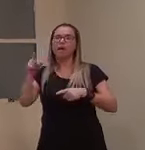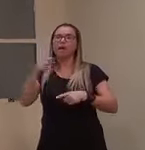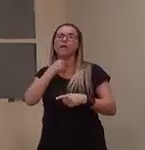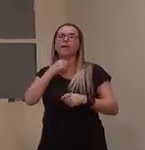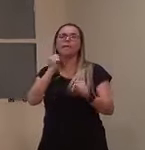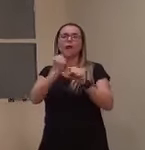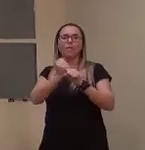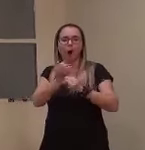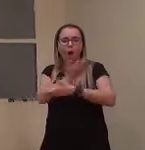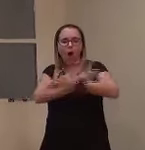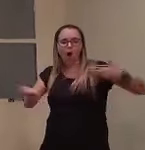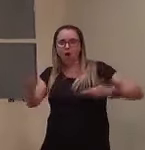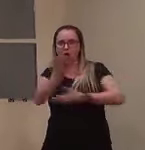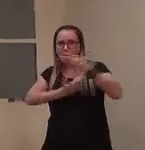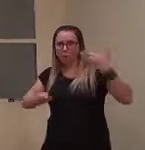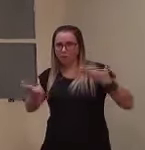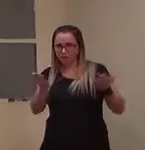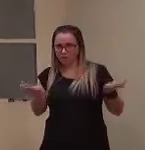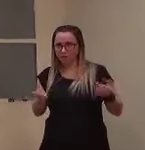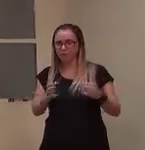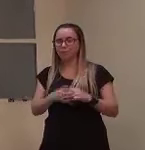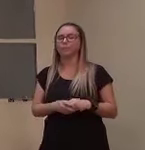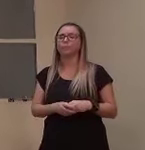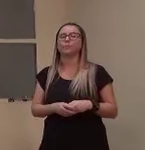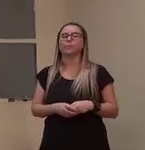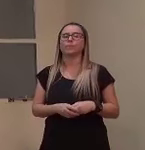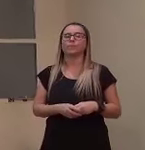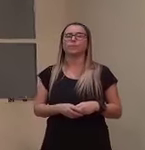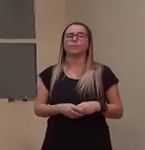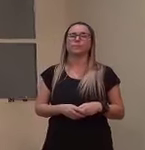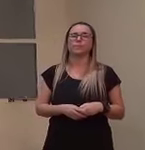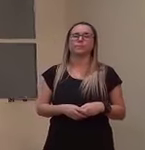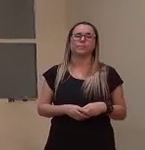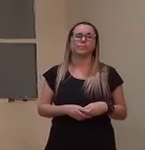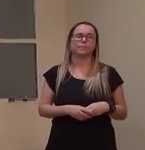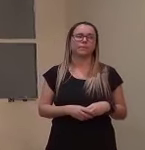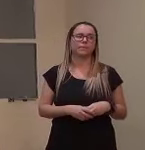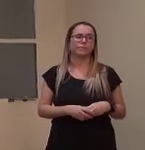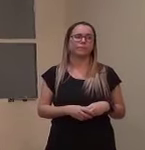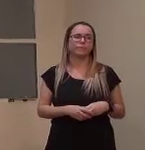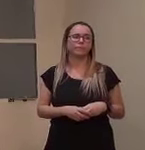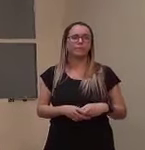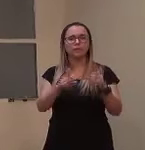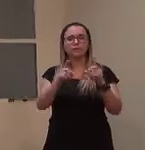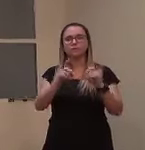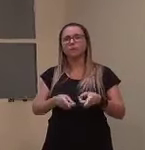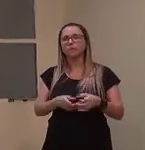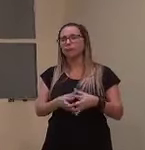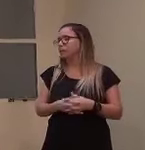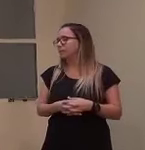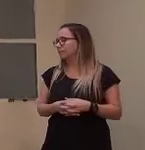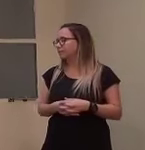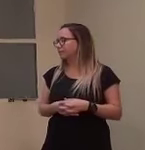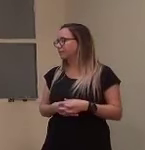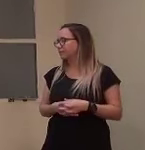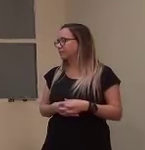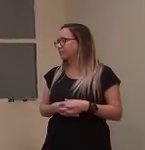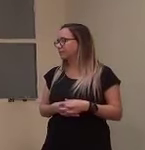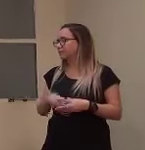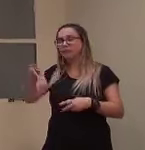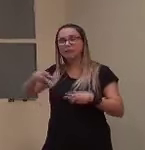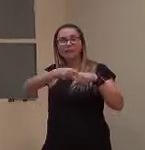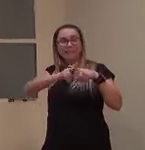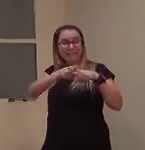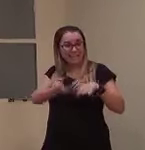de inclusión de la base y bueno aquí en el